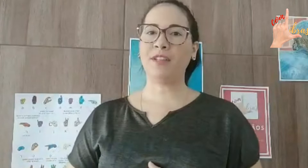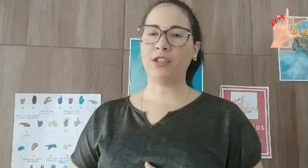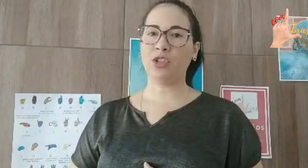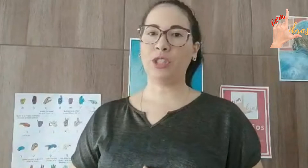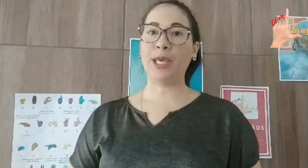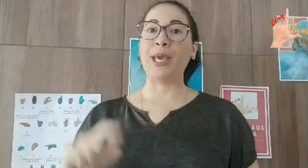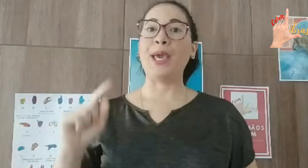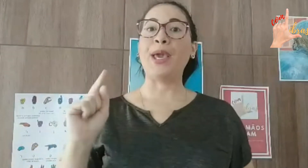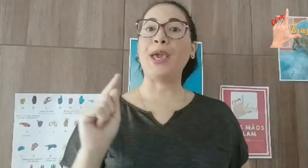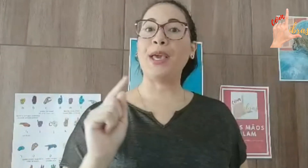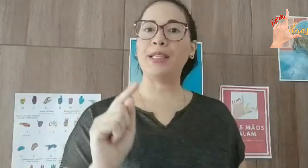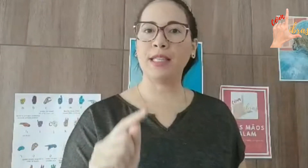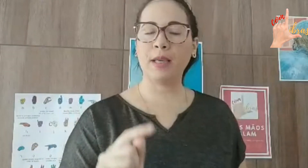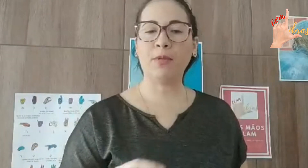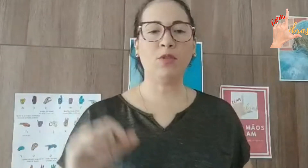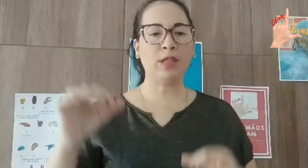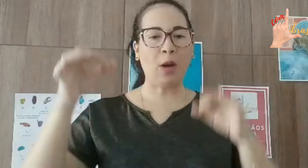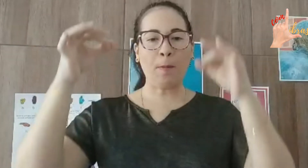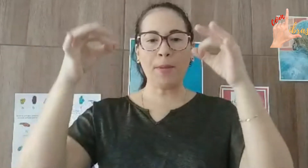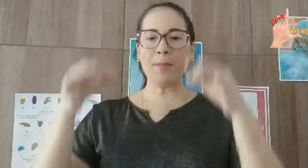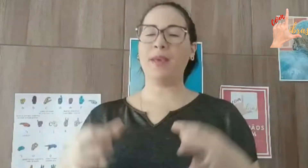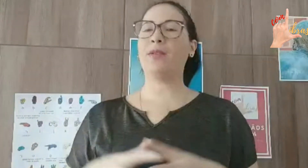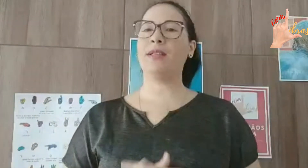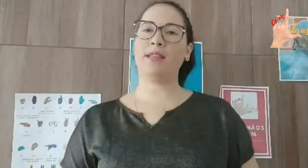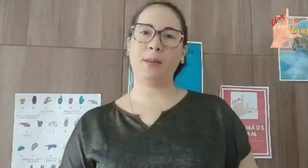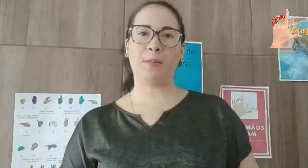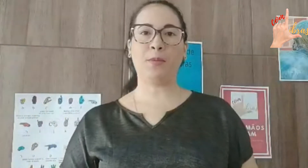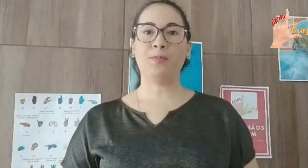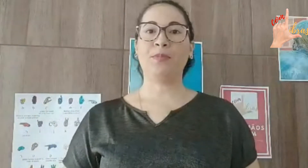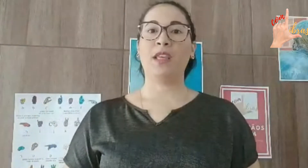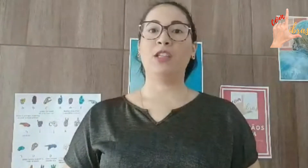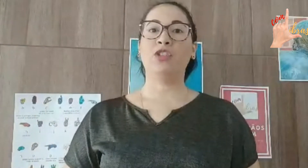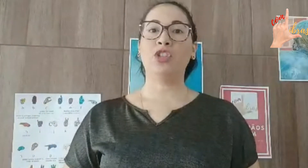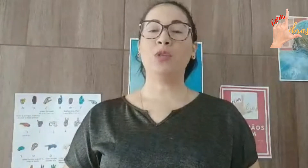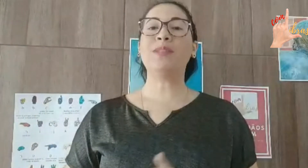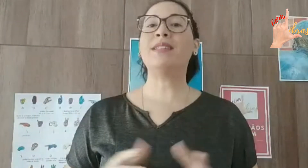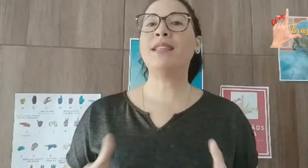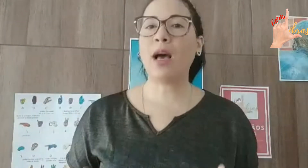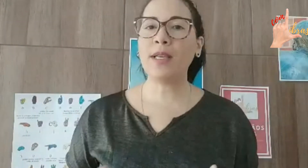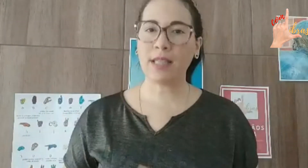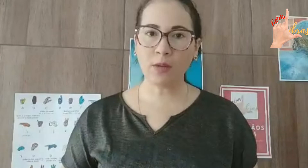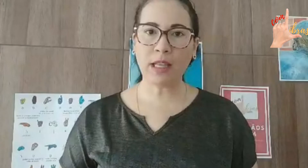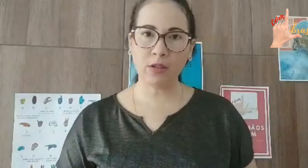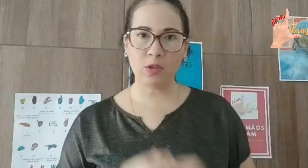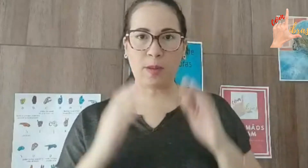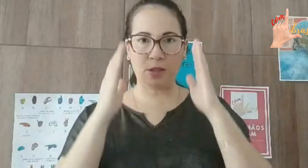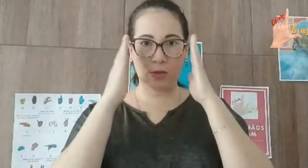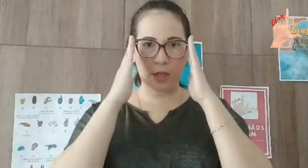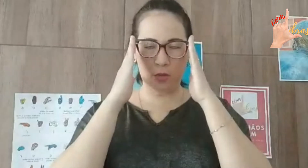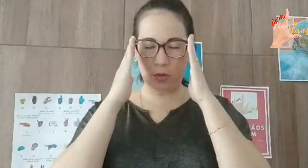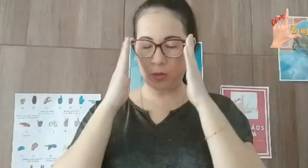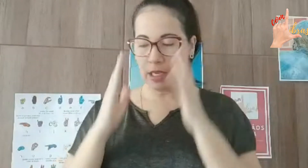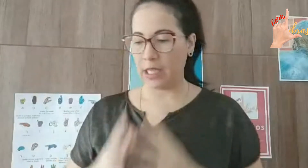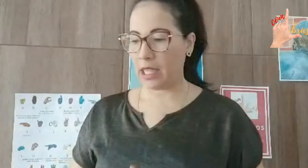frente. Exemplo, vou dar o primeiro exemplo de um sinal executado no espaço neutro.